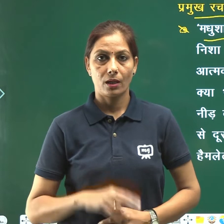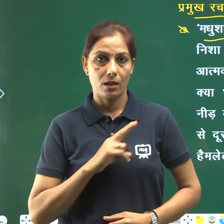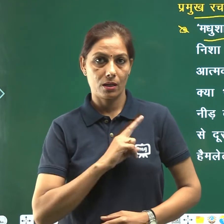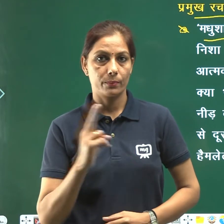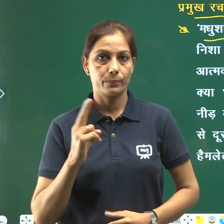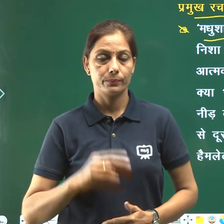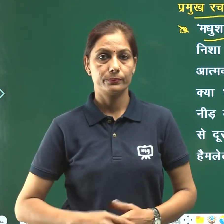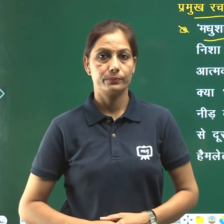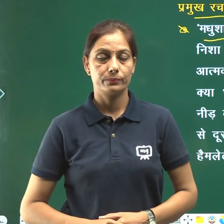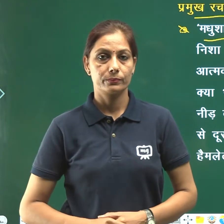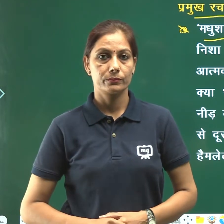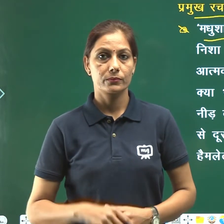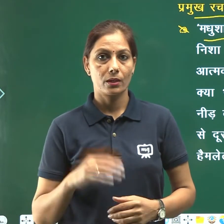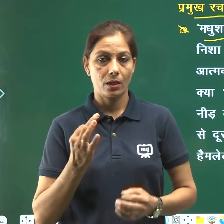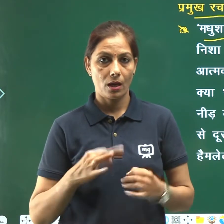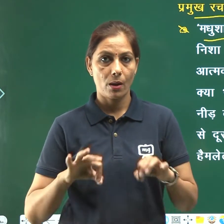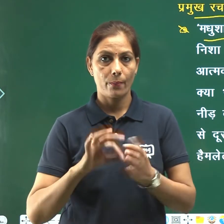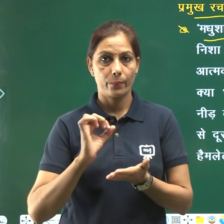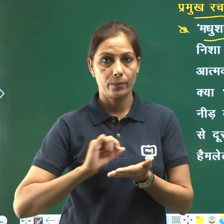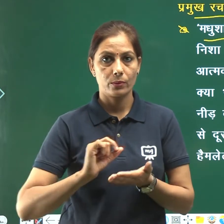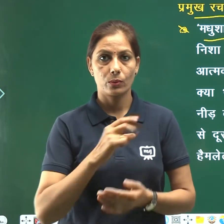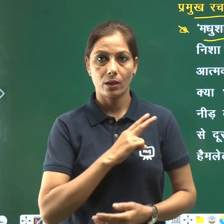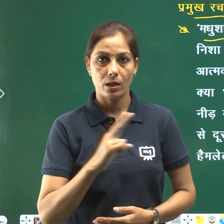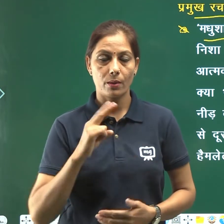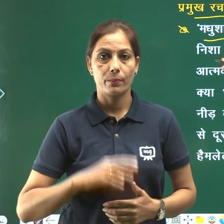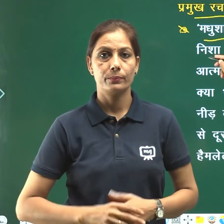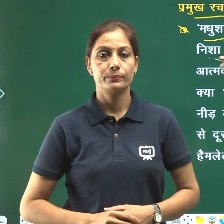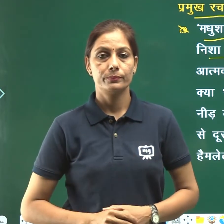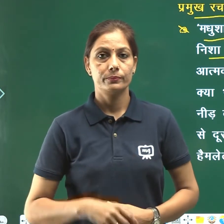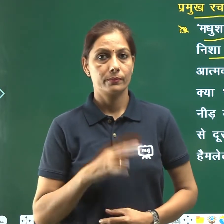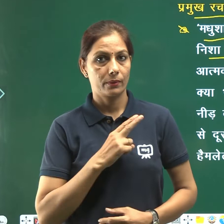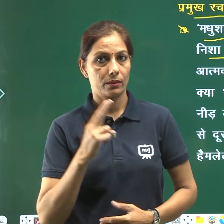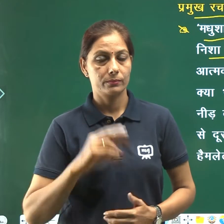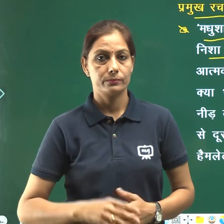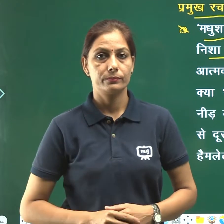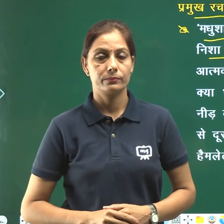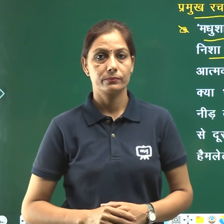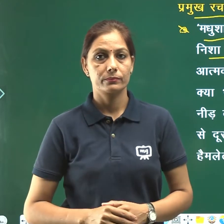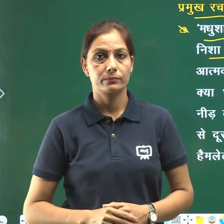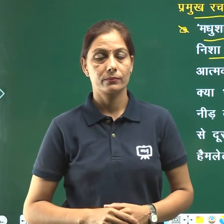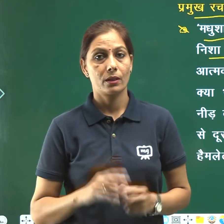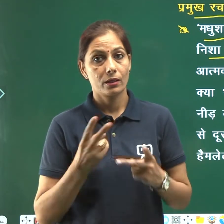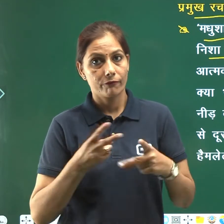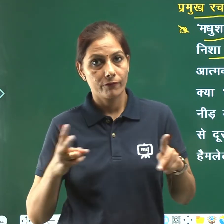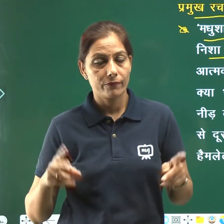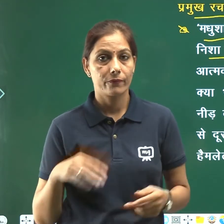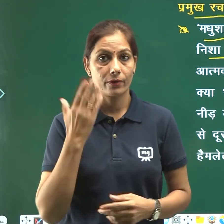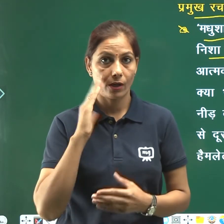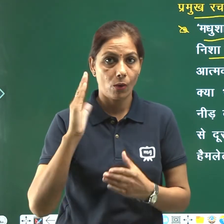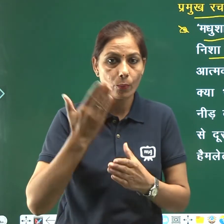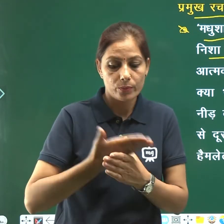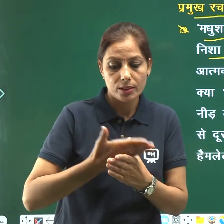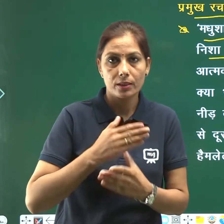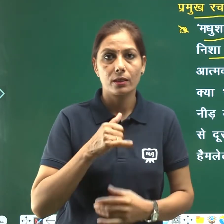मधुशाला, मधुबाला, मधुकलश, निशा निमंत्रण, ये इनके काव्य संग्रह